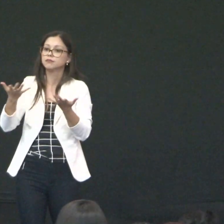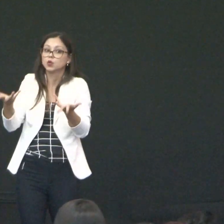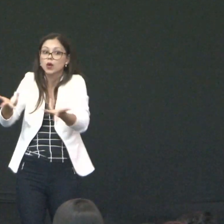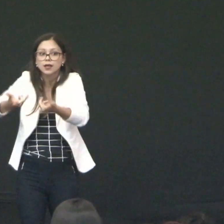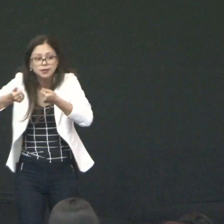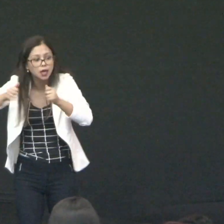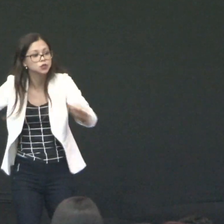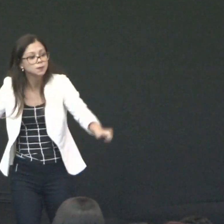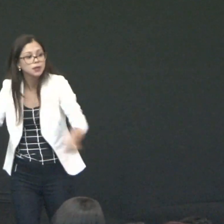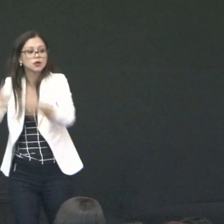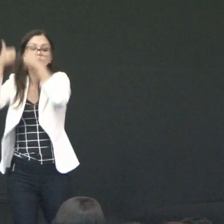intérpretes surdos.